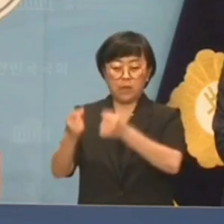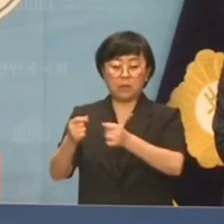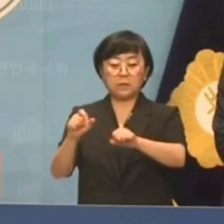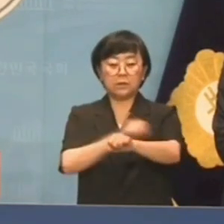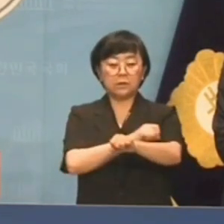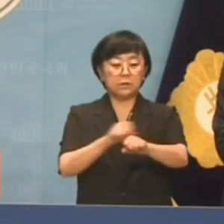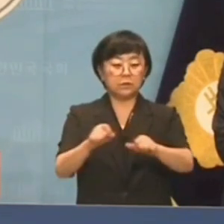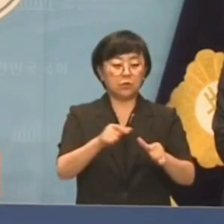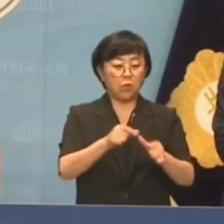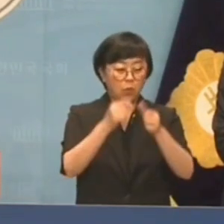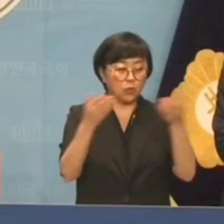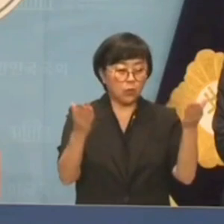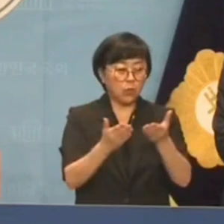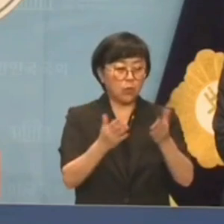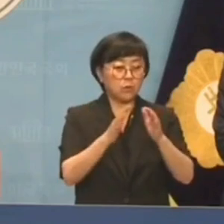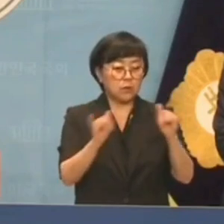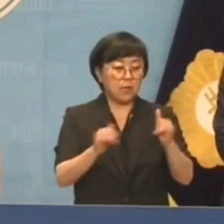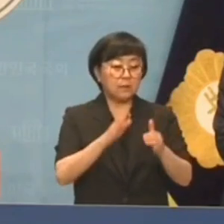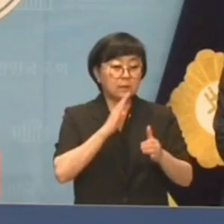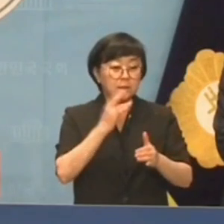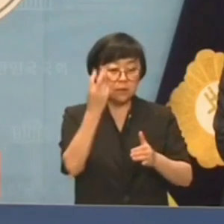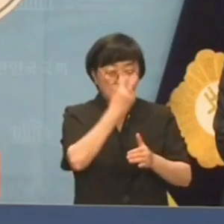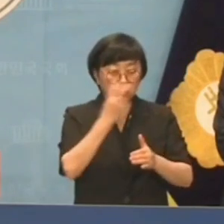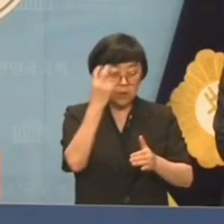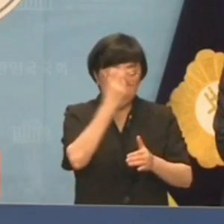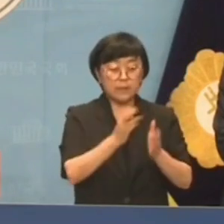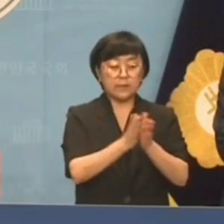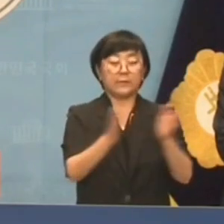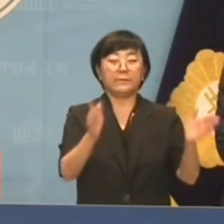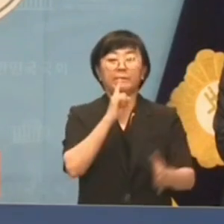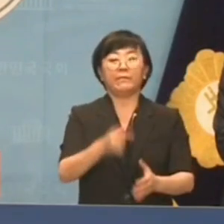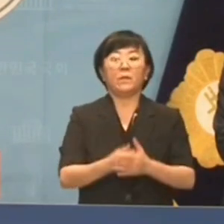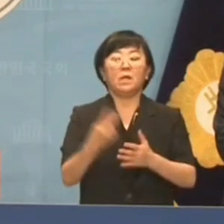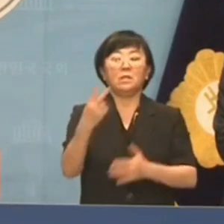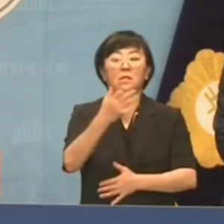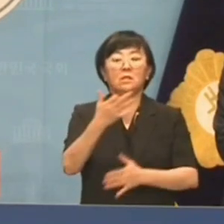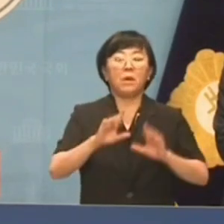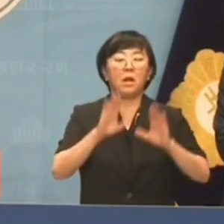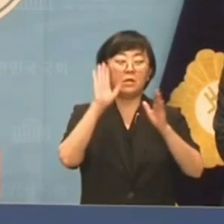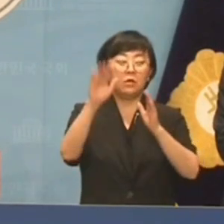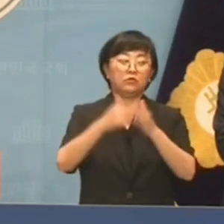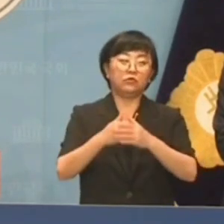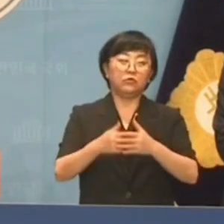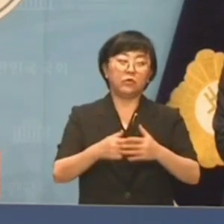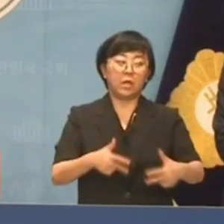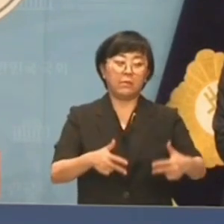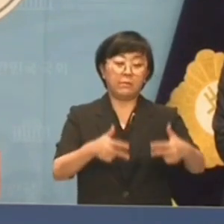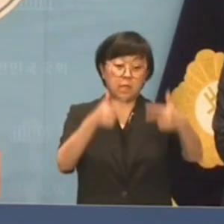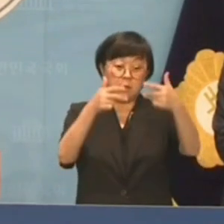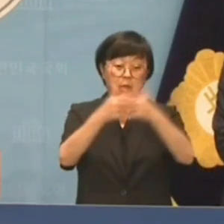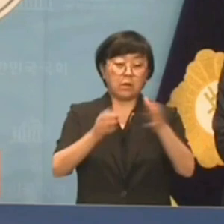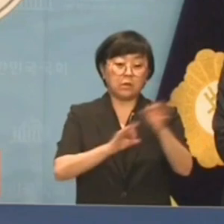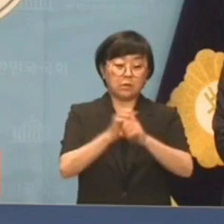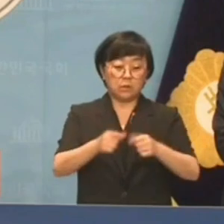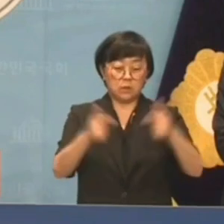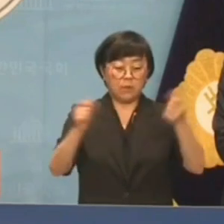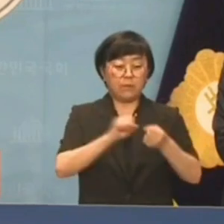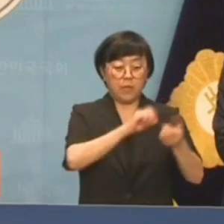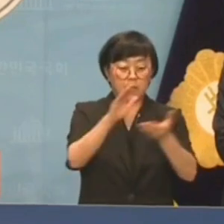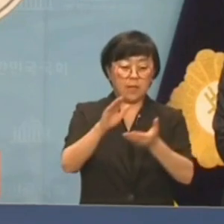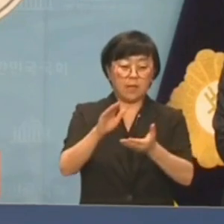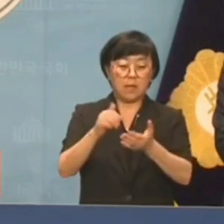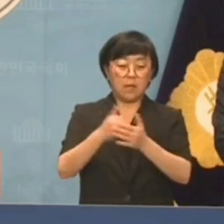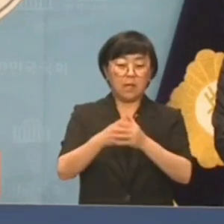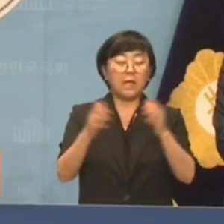특고 노동자 실태 조사에 나서도록 견인하겠다. 2018년 이후 비대면 경제 확대로 배달, 택배